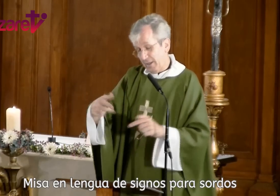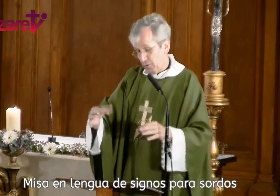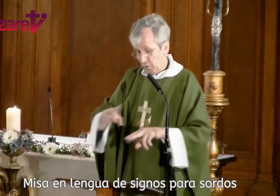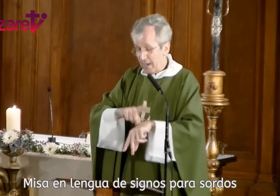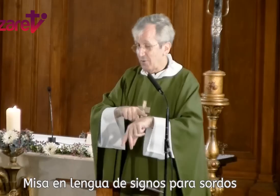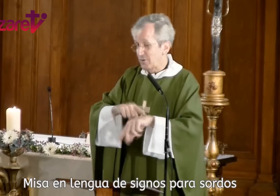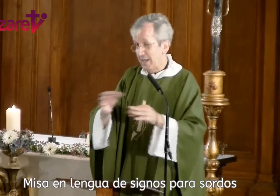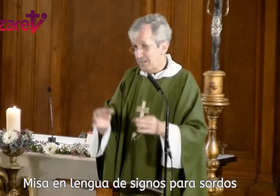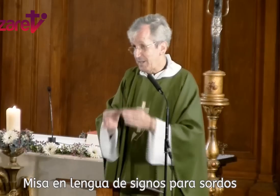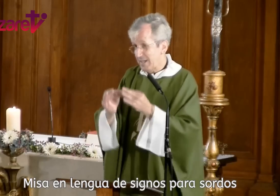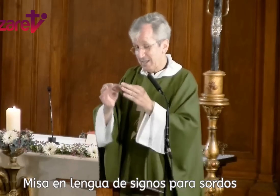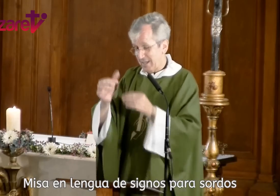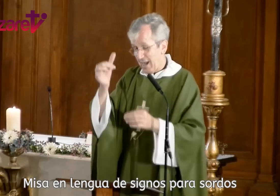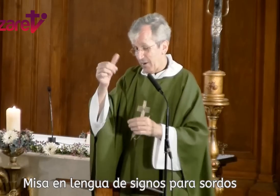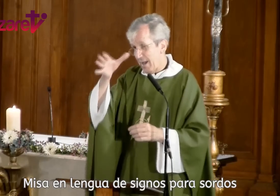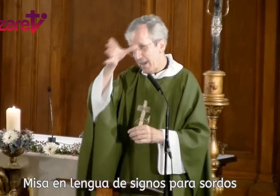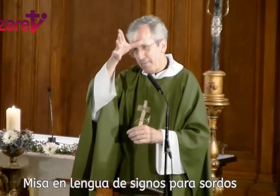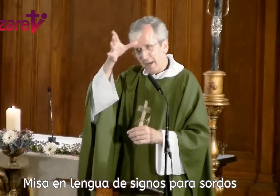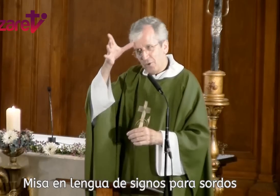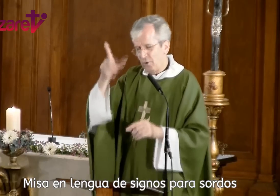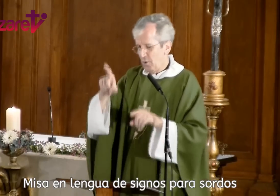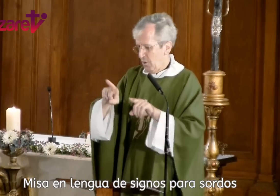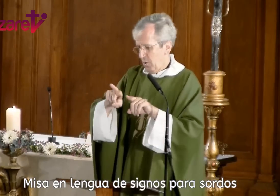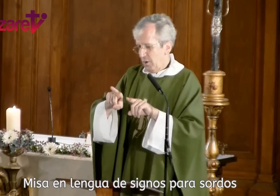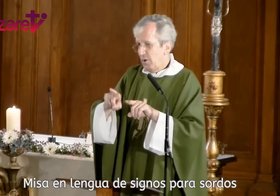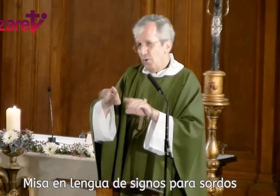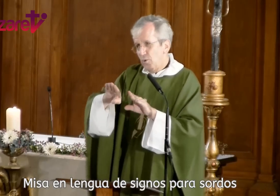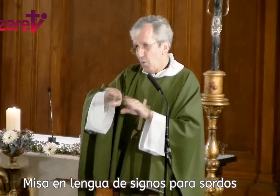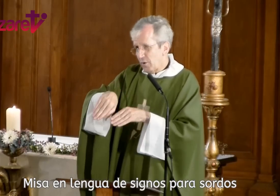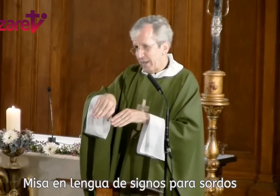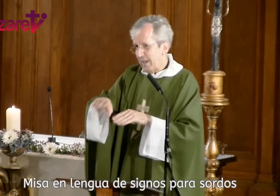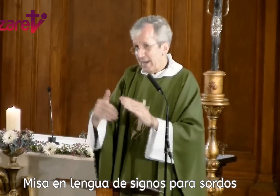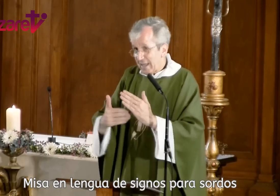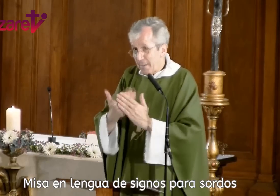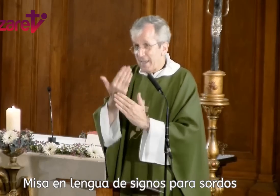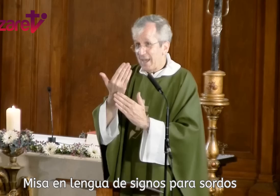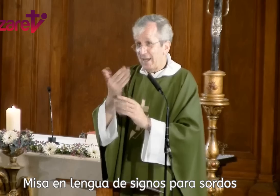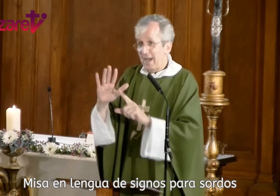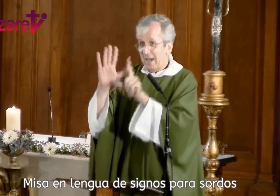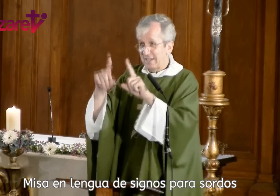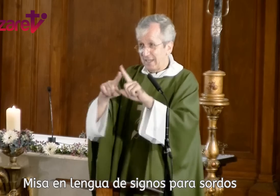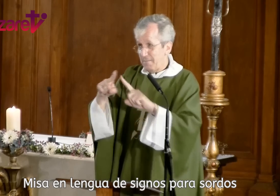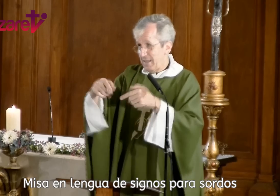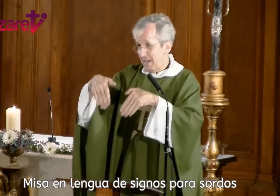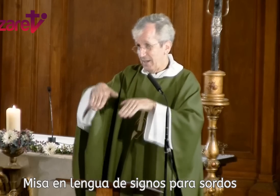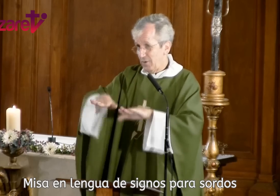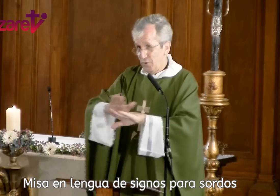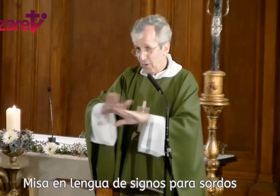los horarios de las misas, ahora en verano, lo único que la de la mañana a las 7:30 no la